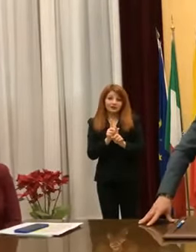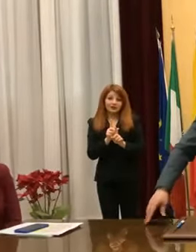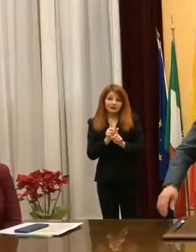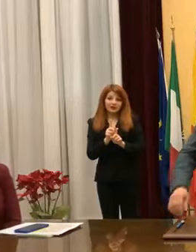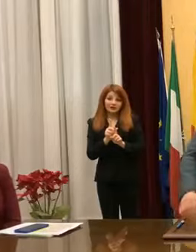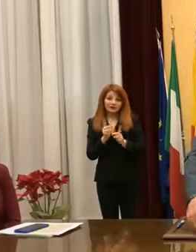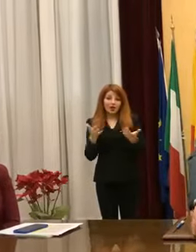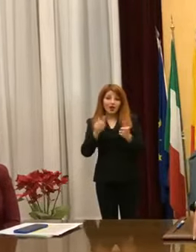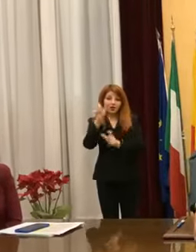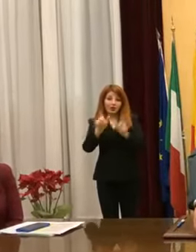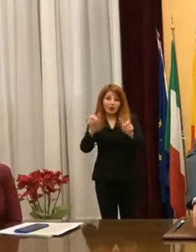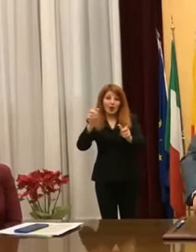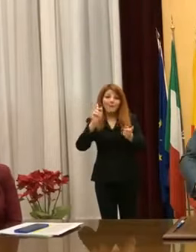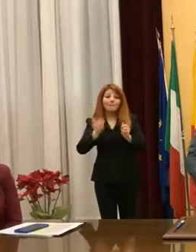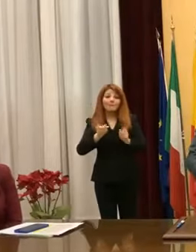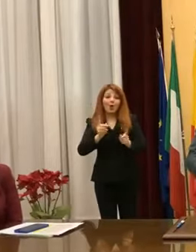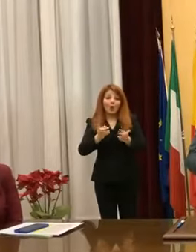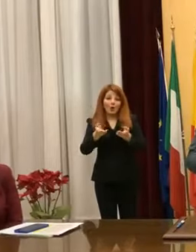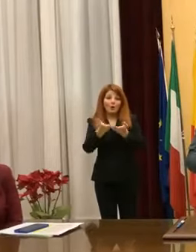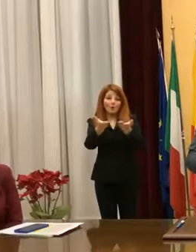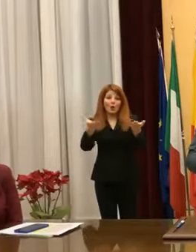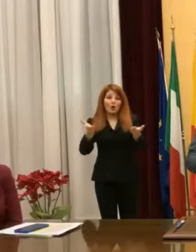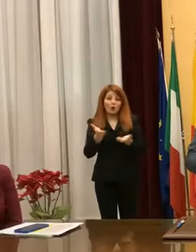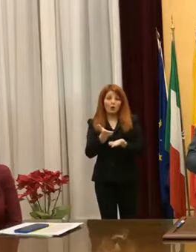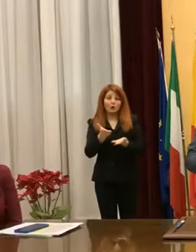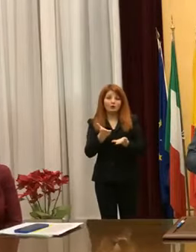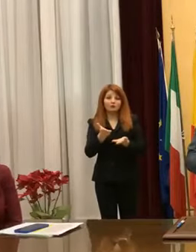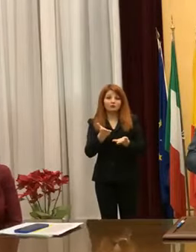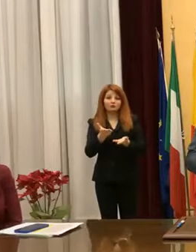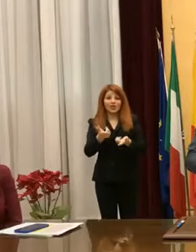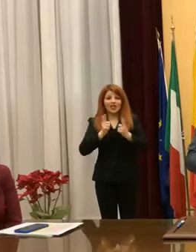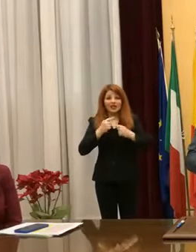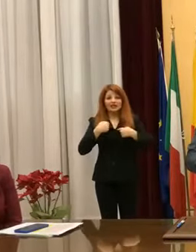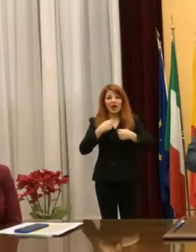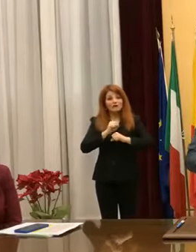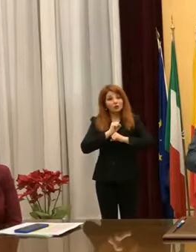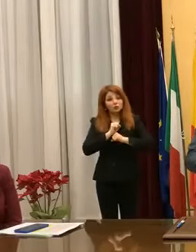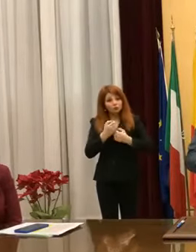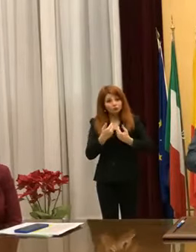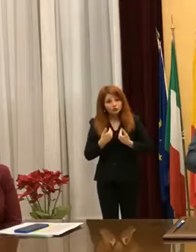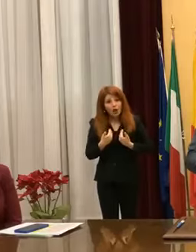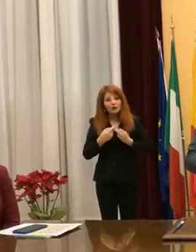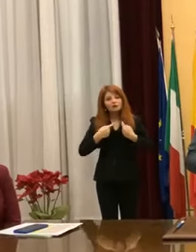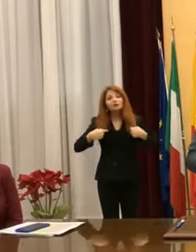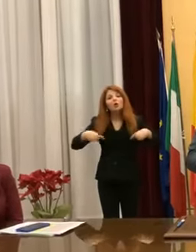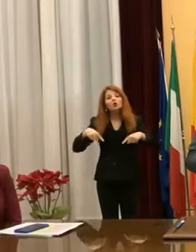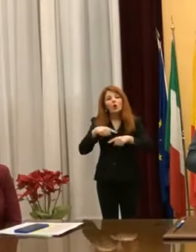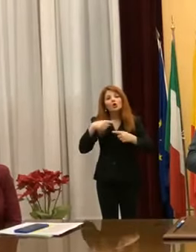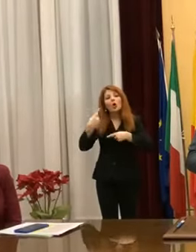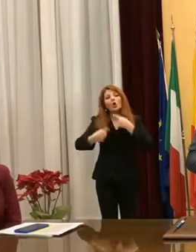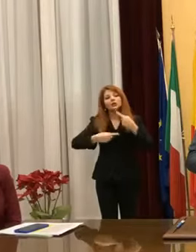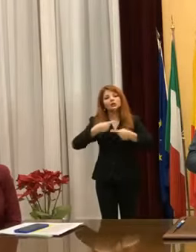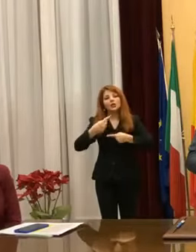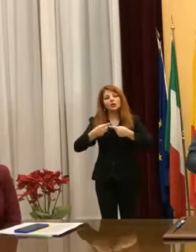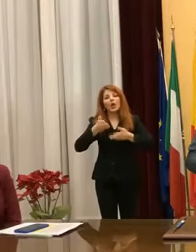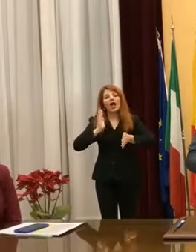popolo ci darà fiducia, ovviamente esisteremo grazie al popolo e